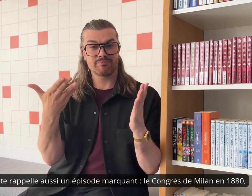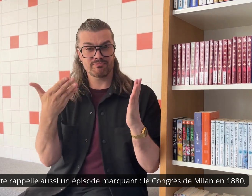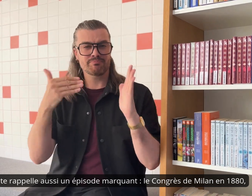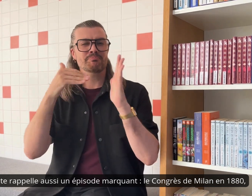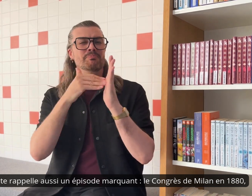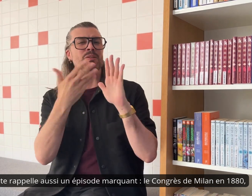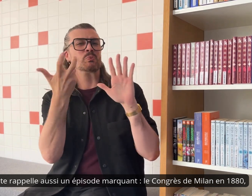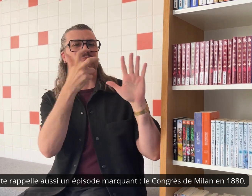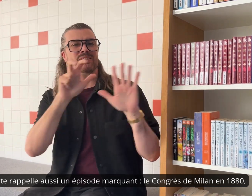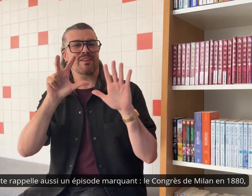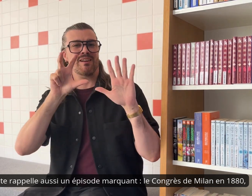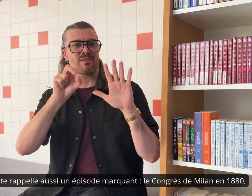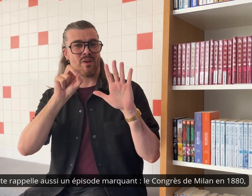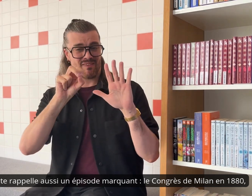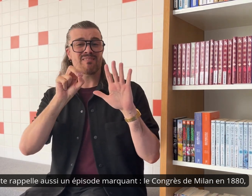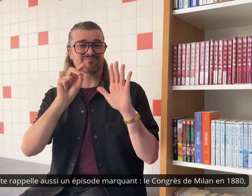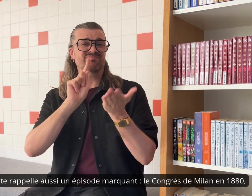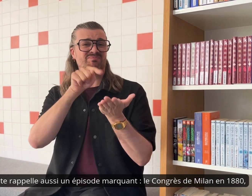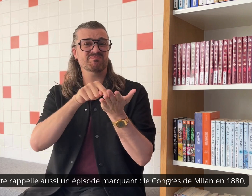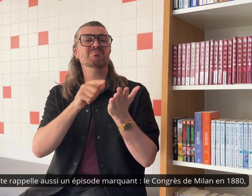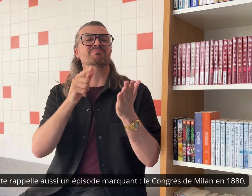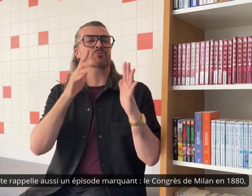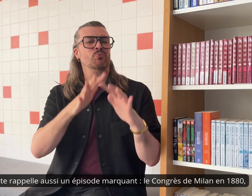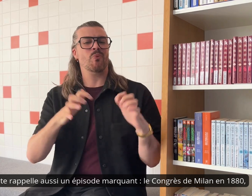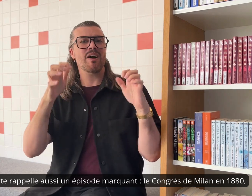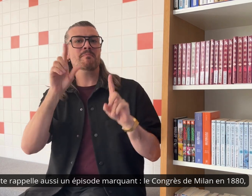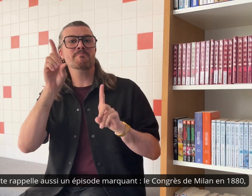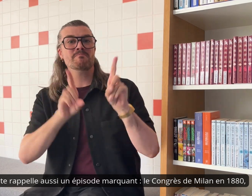marquant, le Congrès de Milan en 1880,